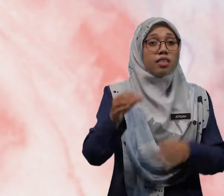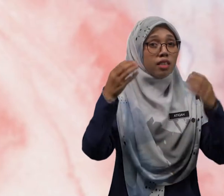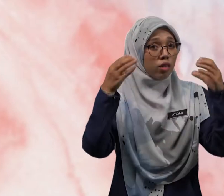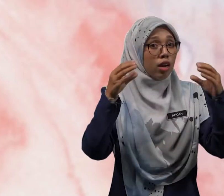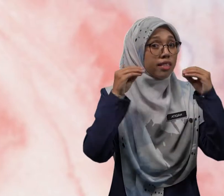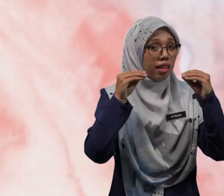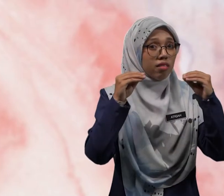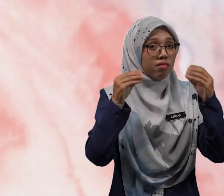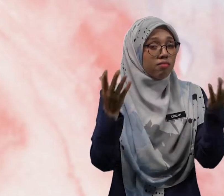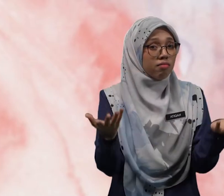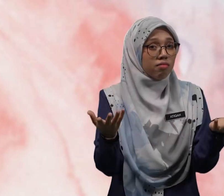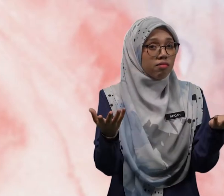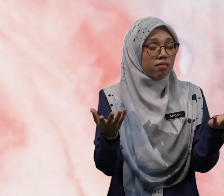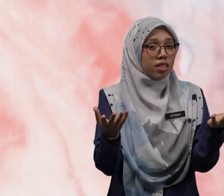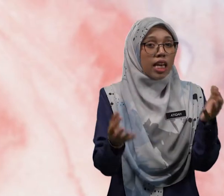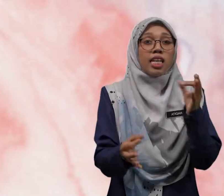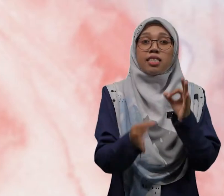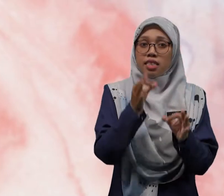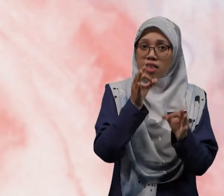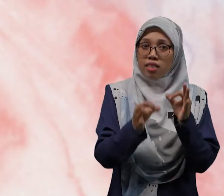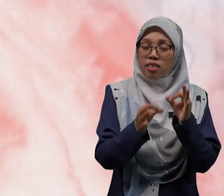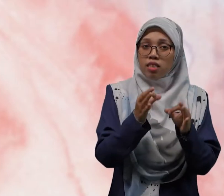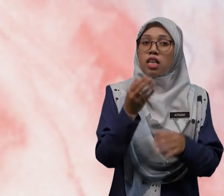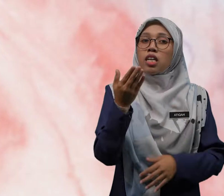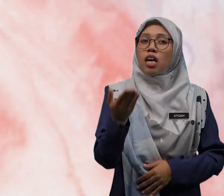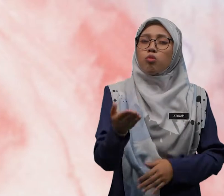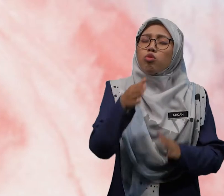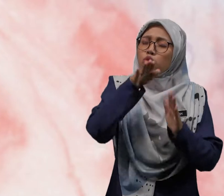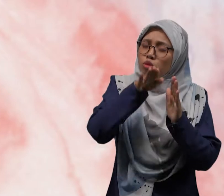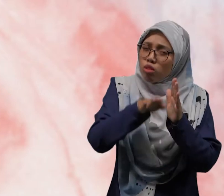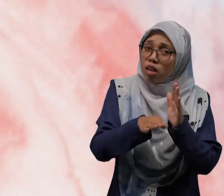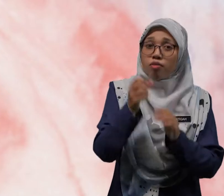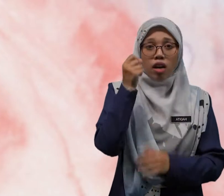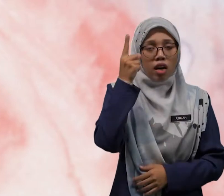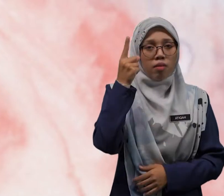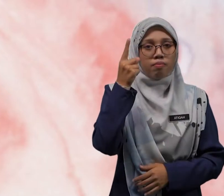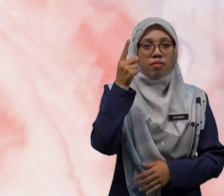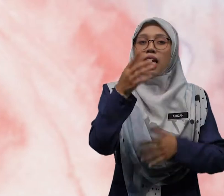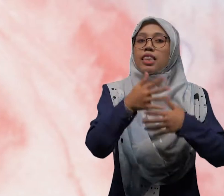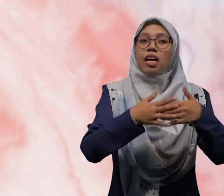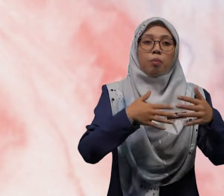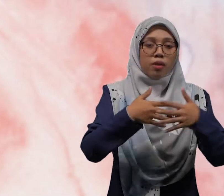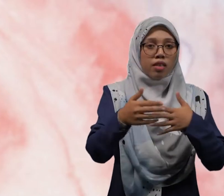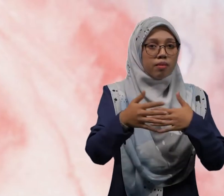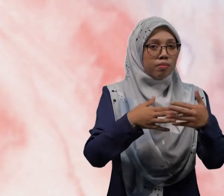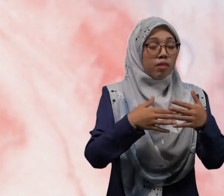cego ajar sekiranya kamu kurang paham tak apel